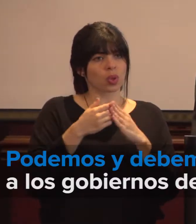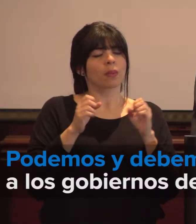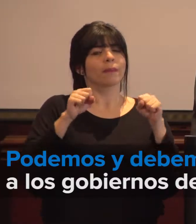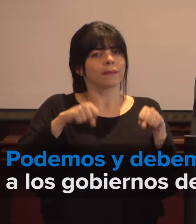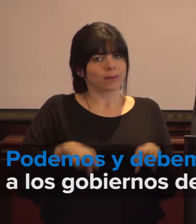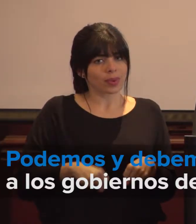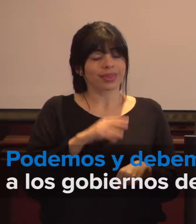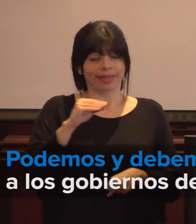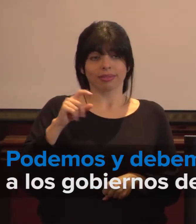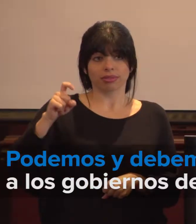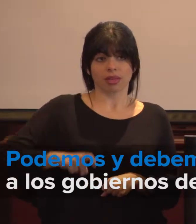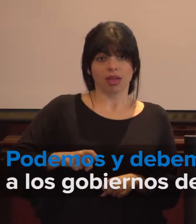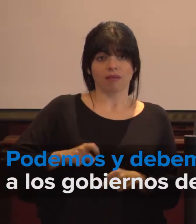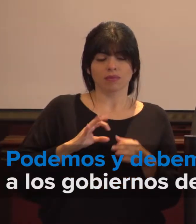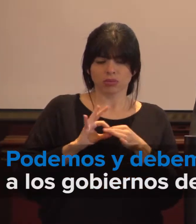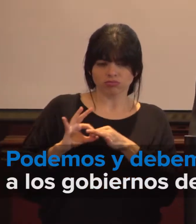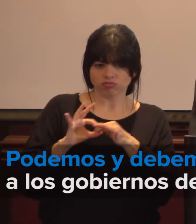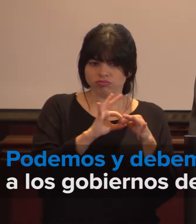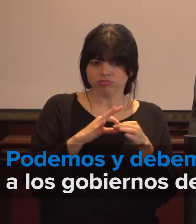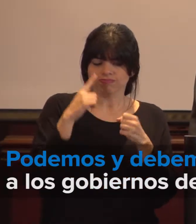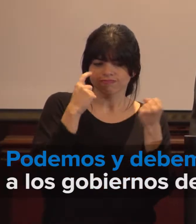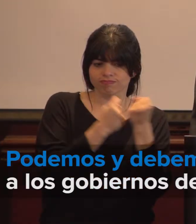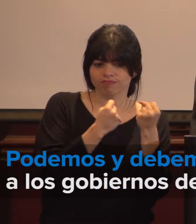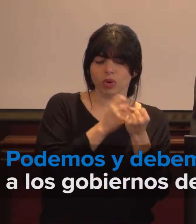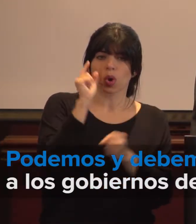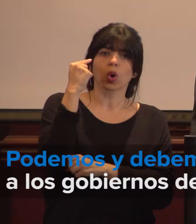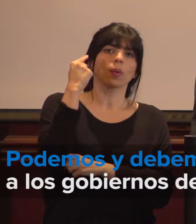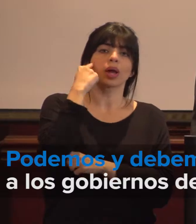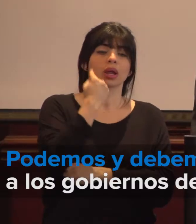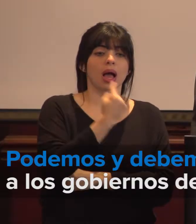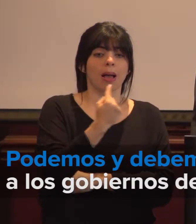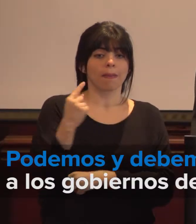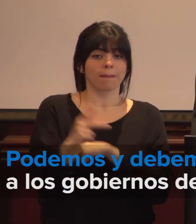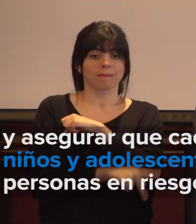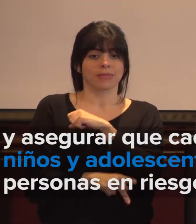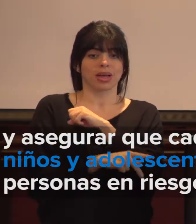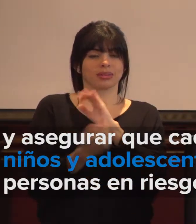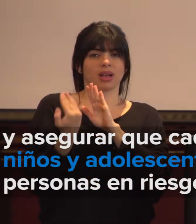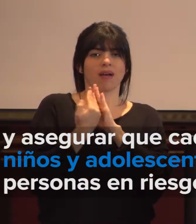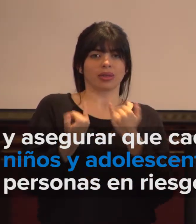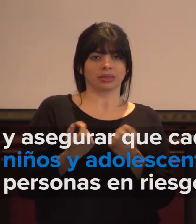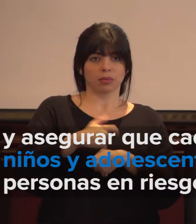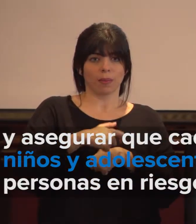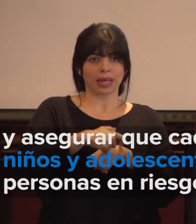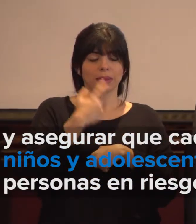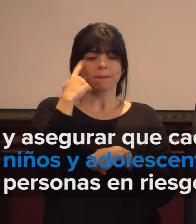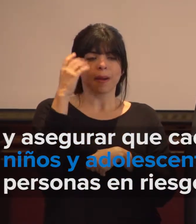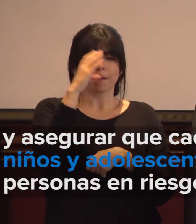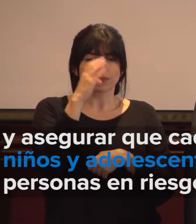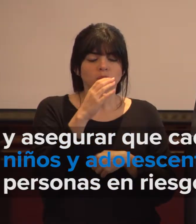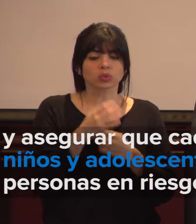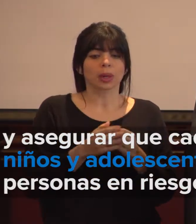Podemos y debemos unirnos en apoyo a los gobiernos de los países afectados y asegurar que cada